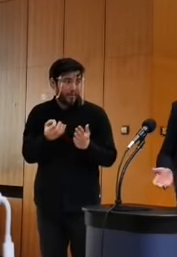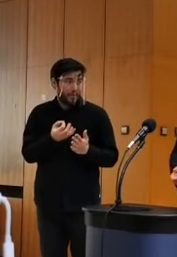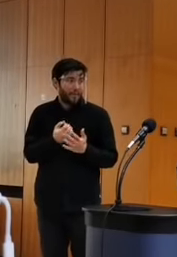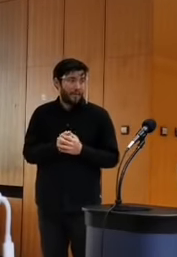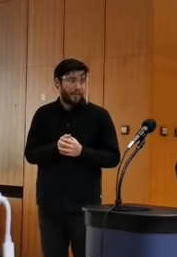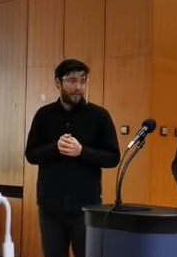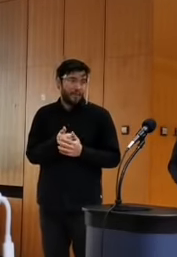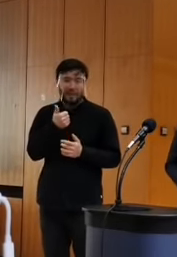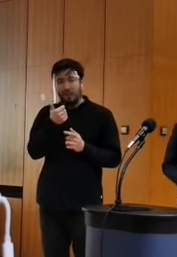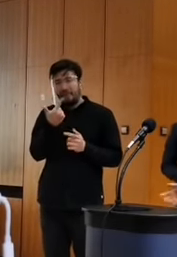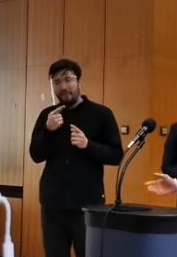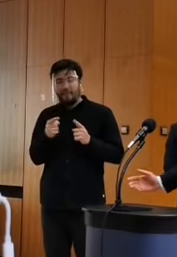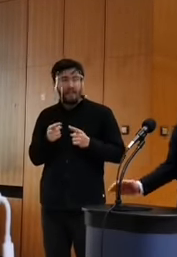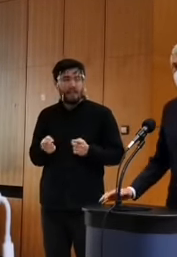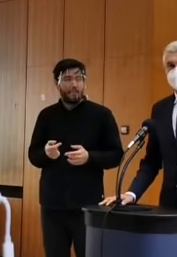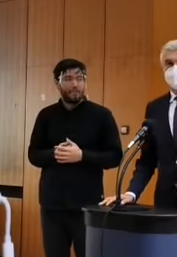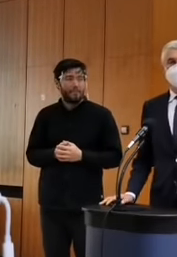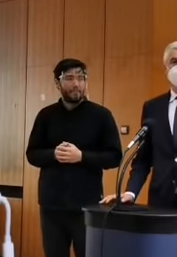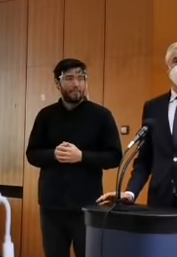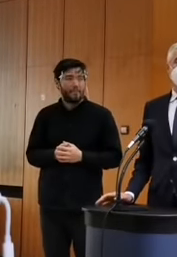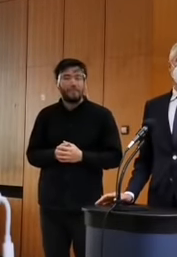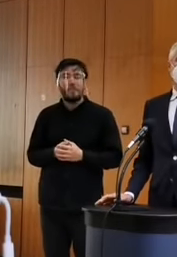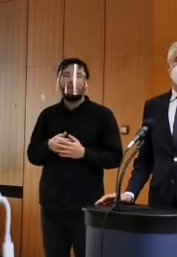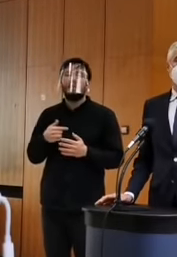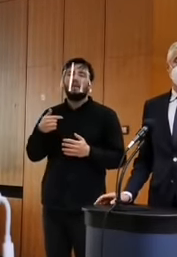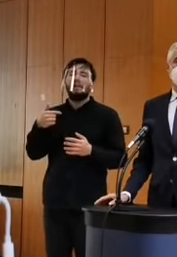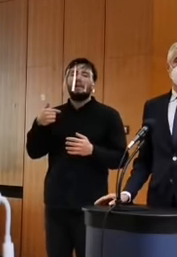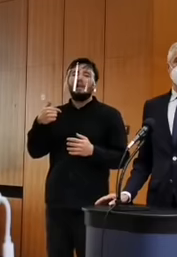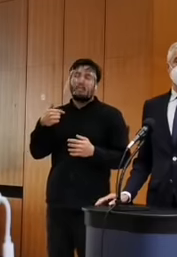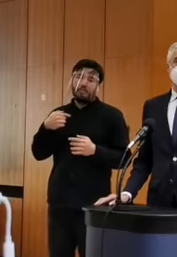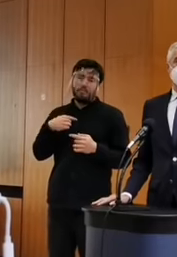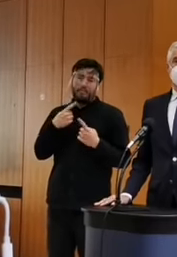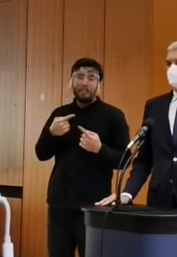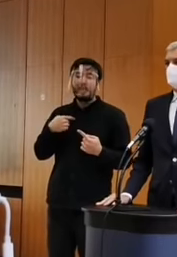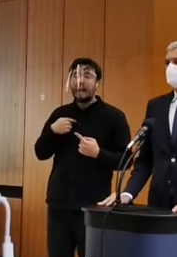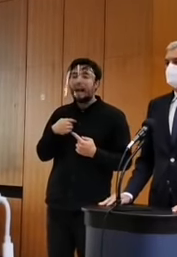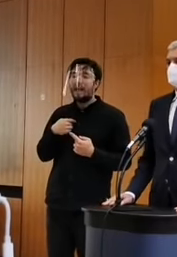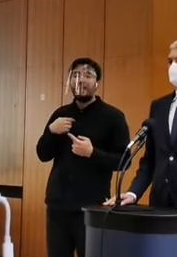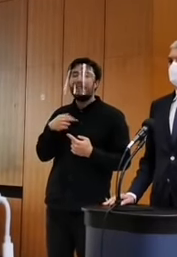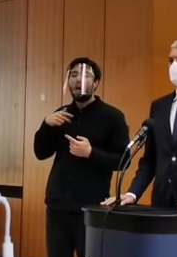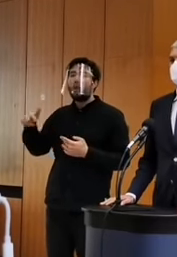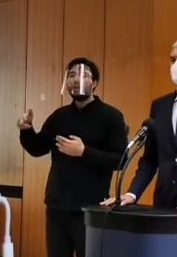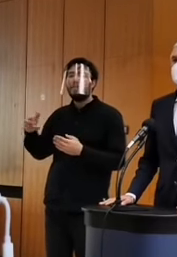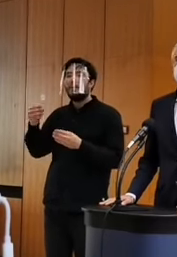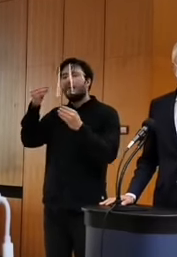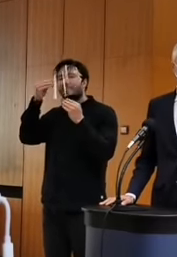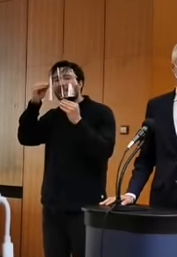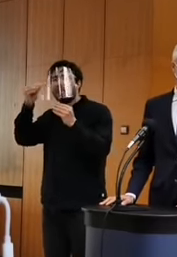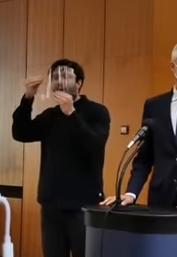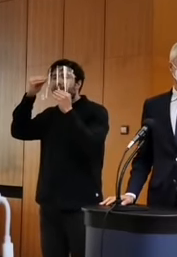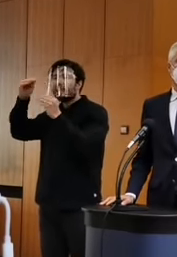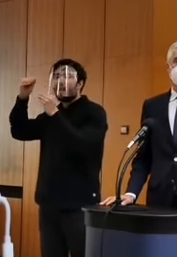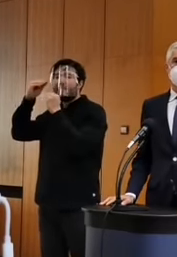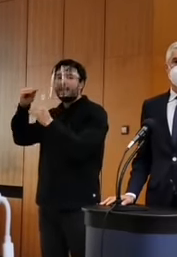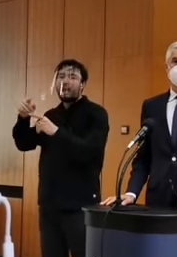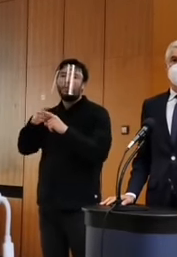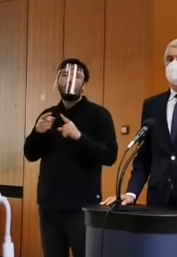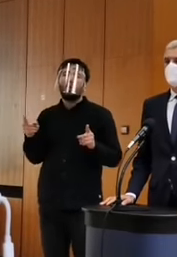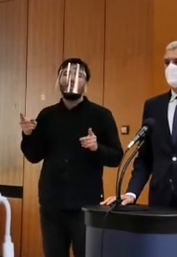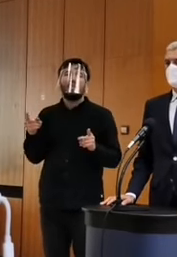jednu, dve vetičky. Nech sa tak páči. Ja nechodím vítať nič. Nie som vítač rôznych komodít, ktoré na